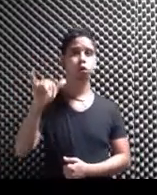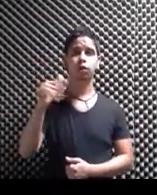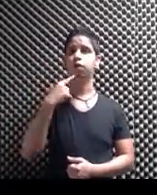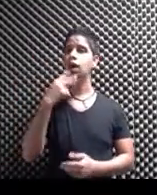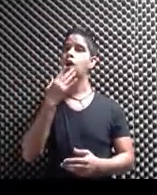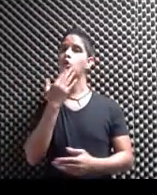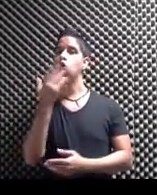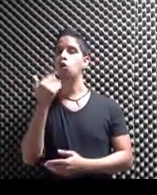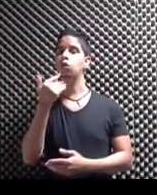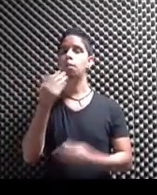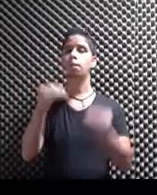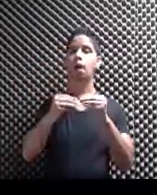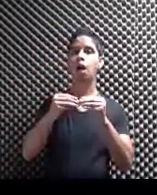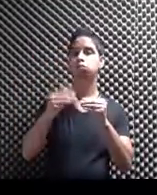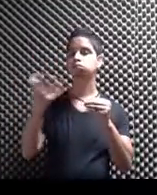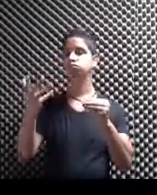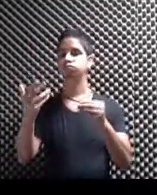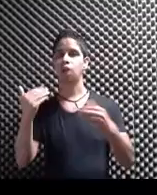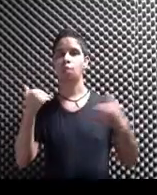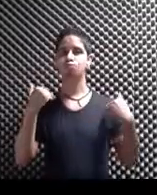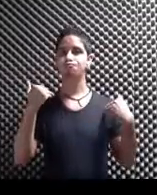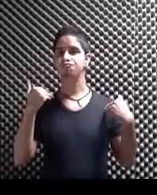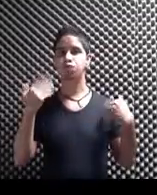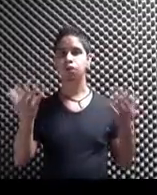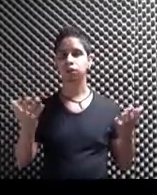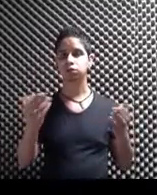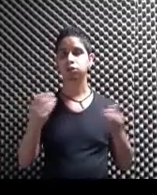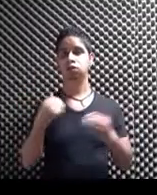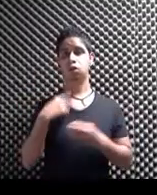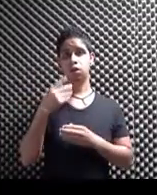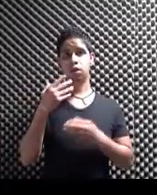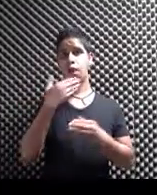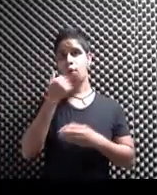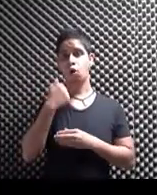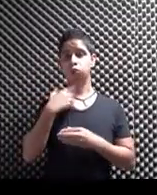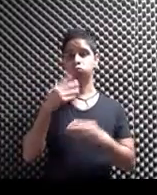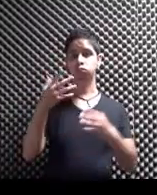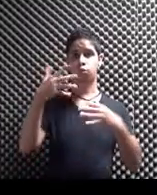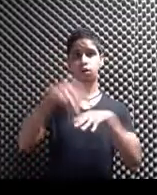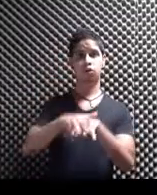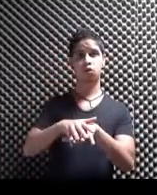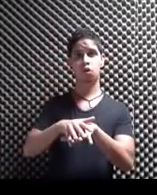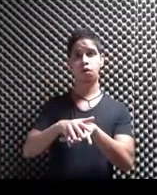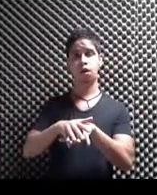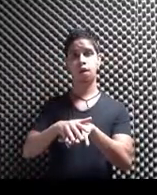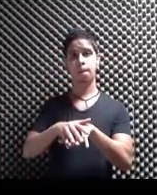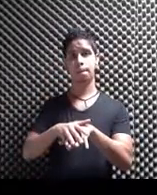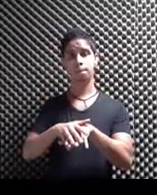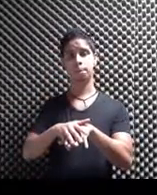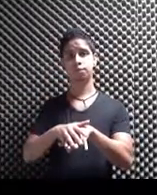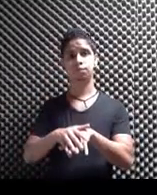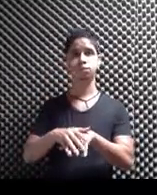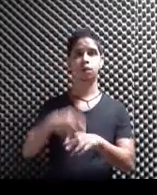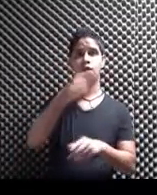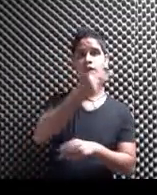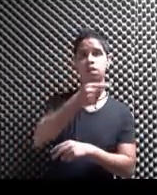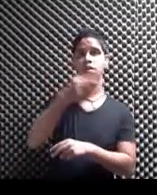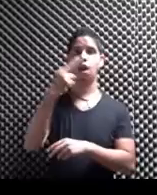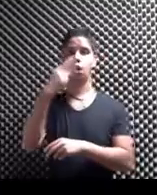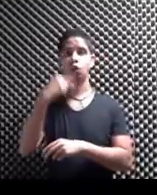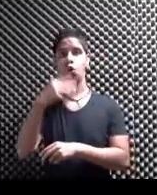será el color de moda Las mejores combinaciones para este color ya tú lo dirás José son los verdes rojos y púrpuras